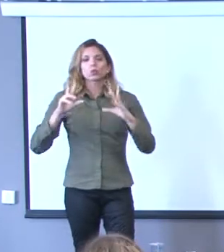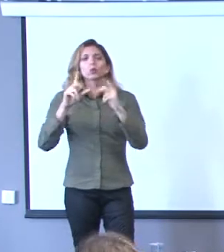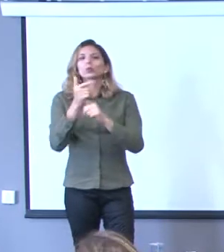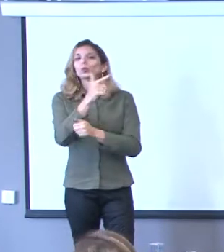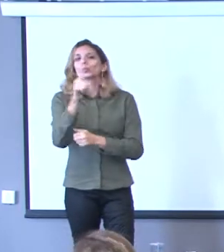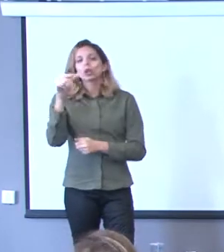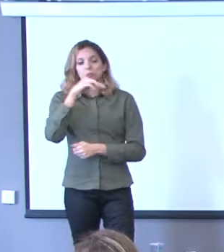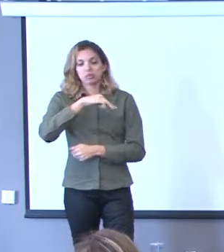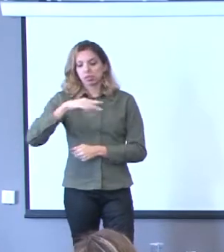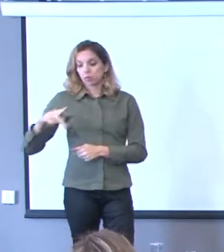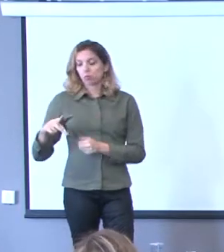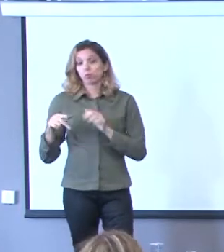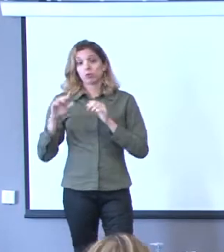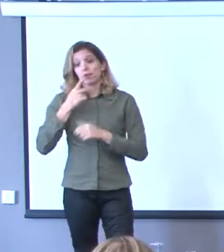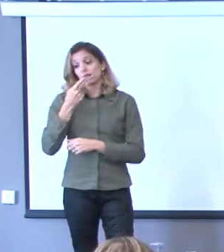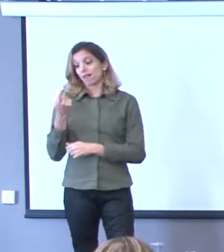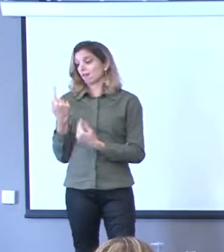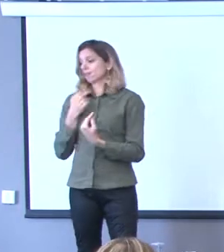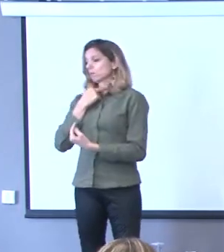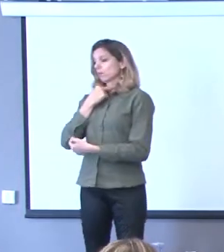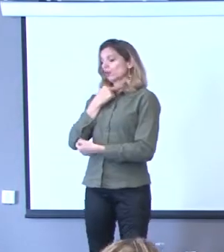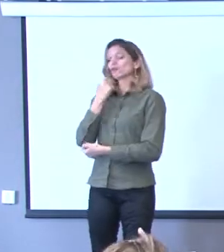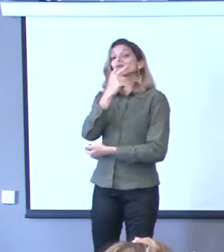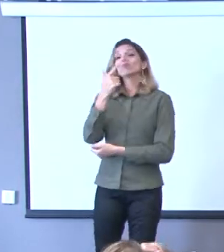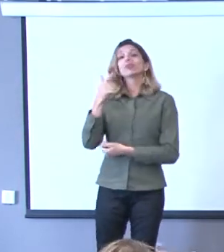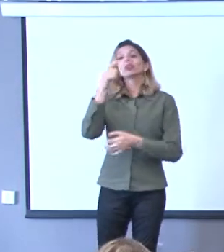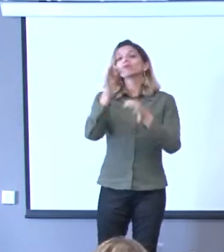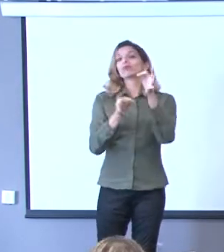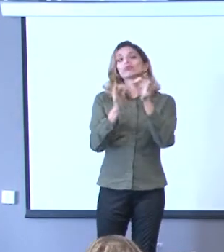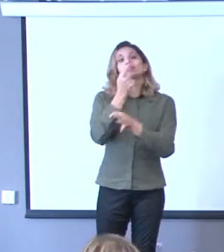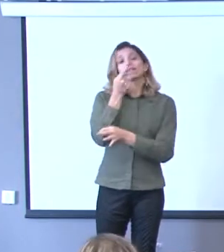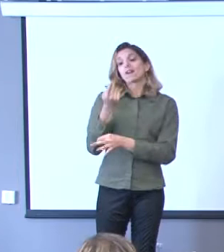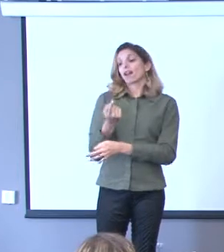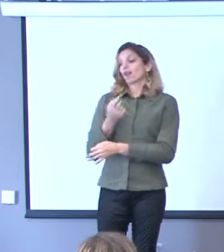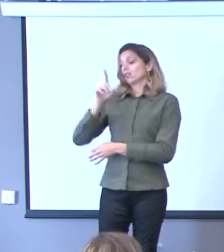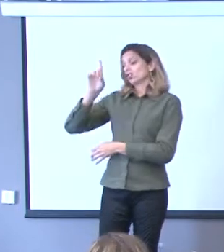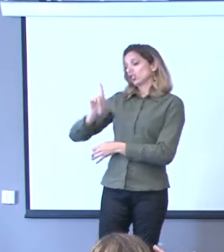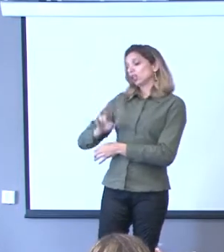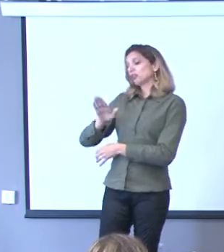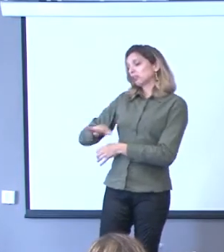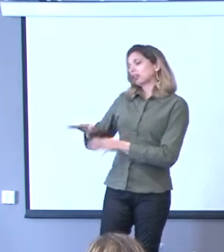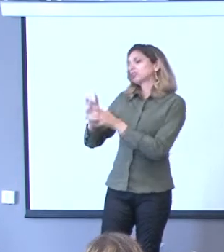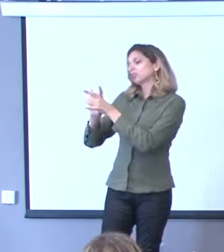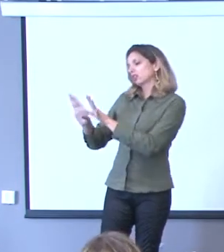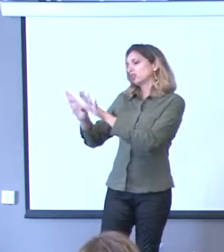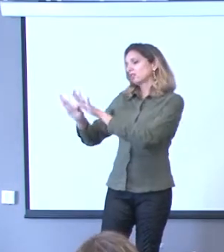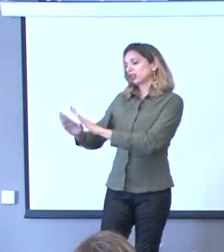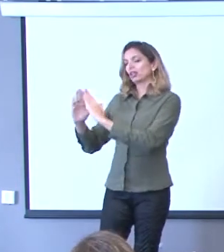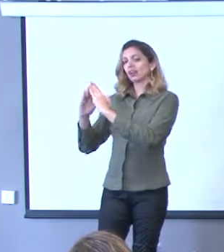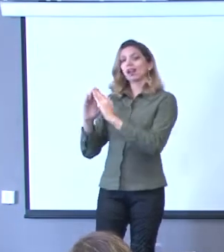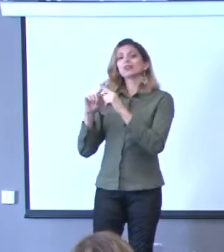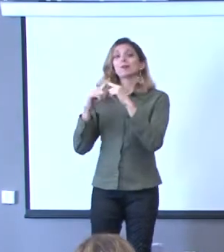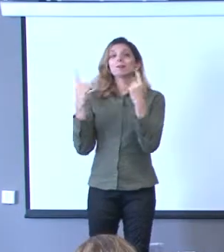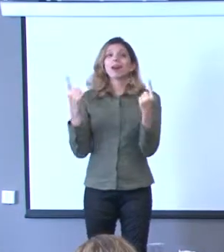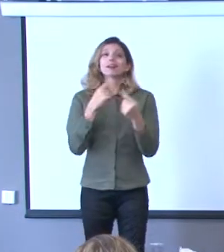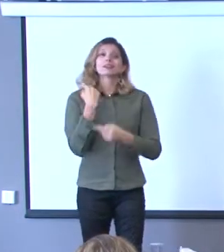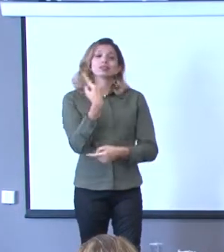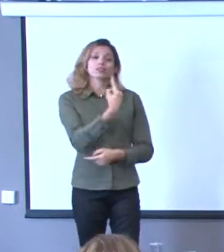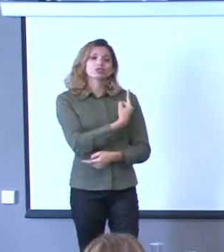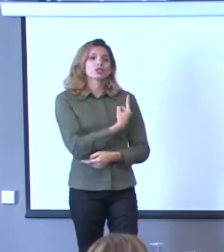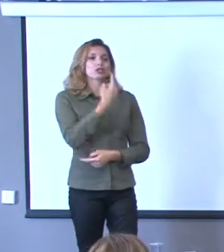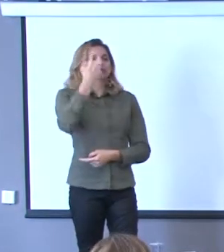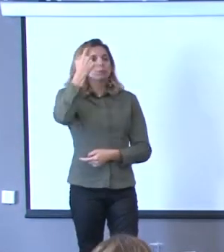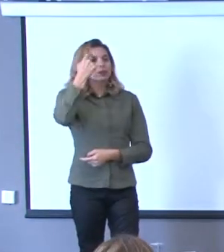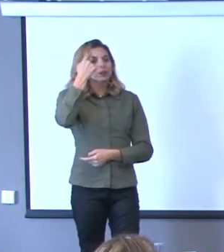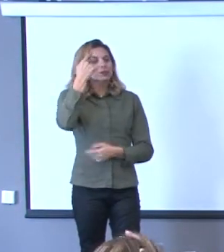Ministério Público que vá recusar isso, não tem justiça que vá recusar o direito dessa criança estar na casa. Então, acho que o nosso lugar